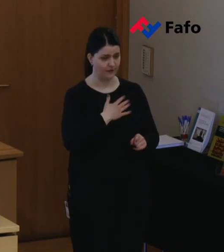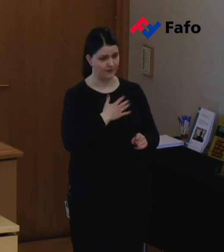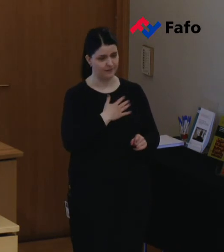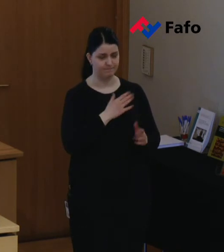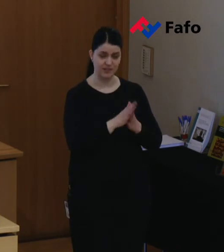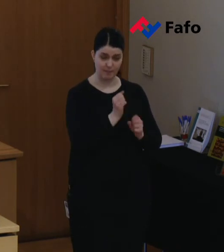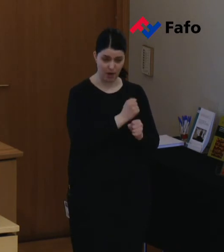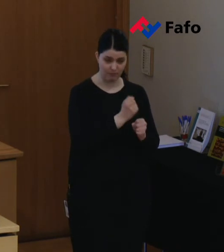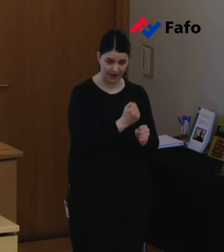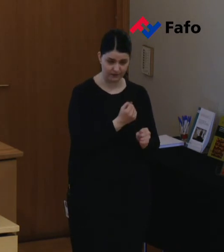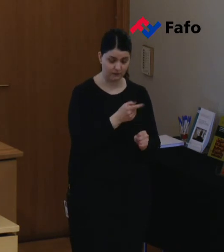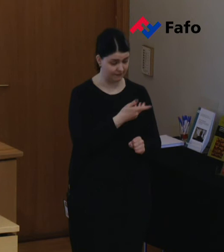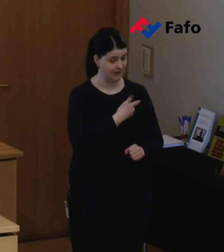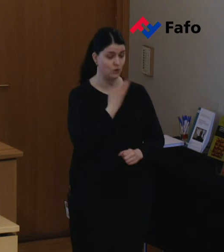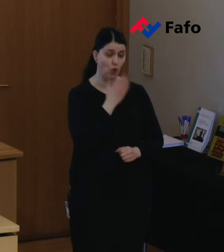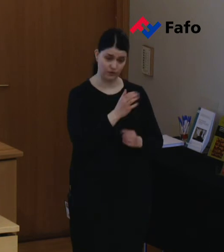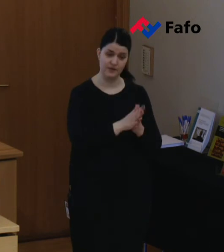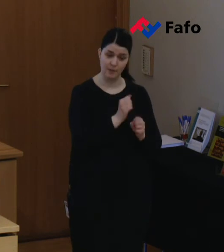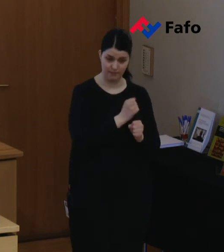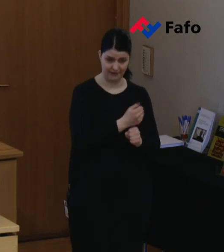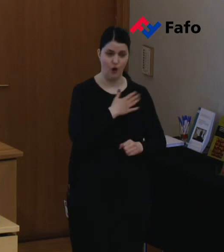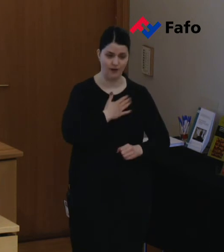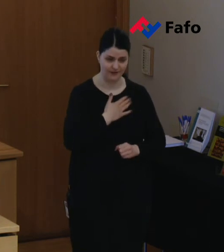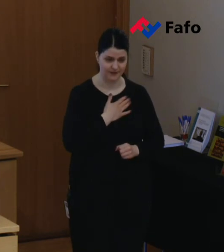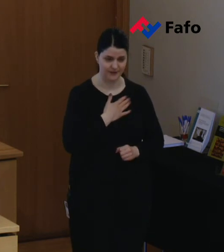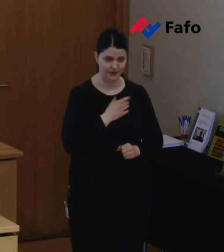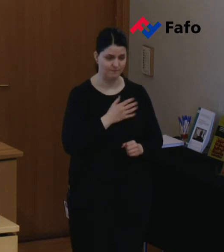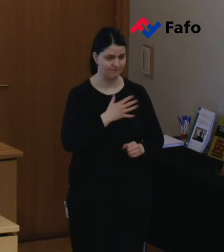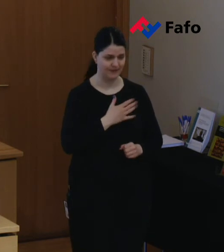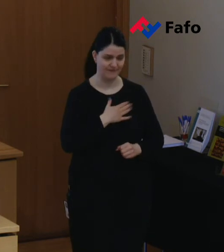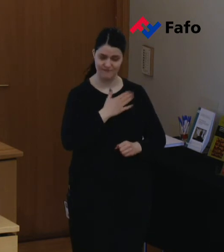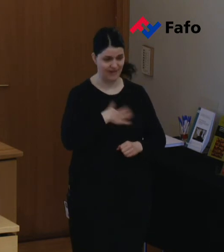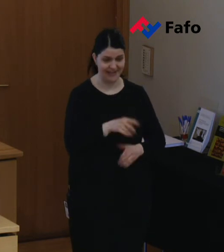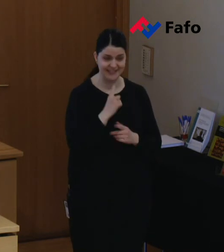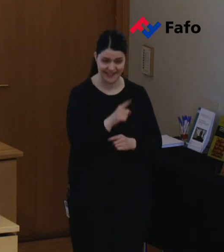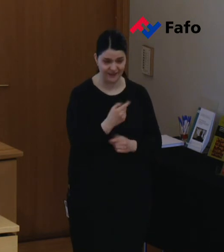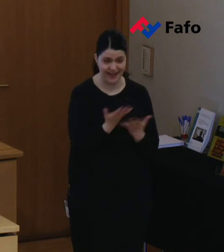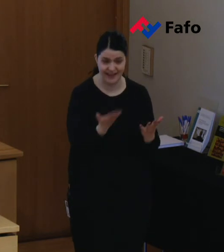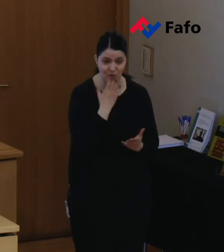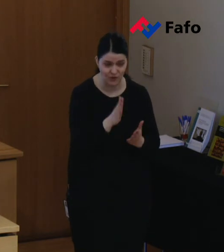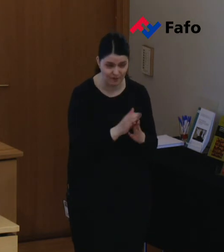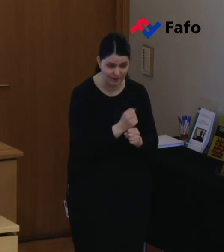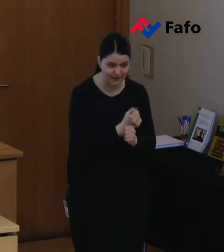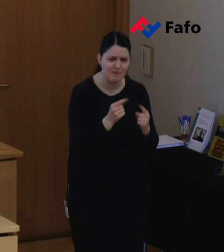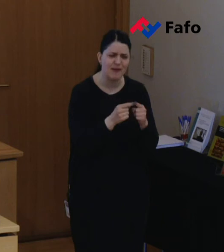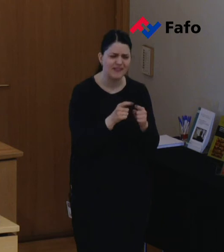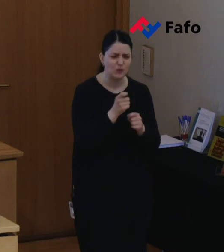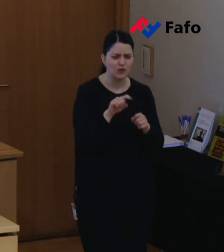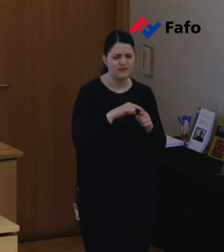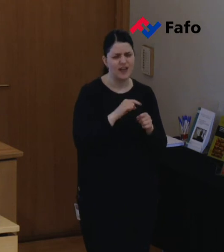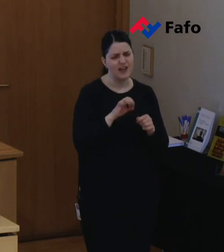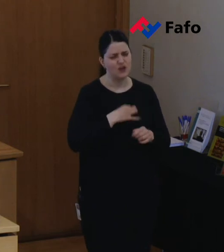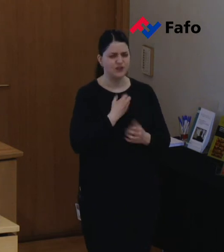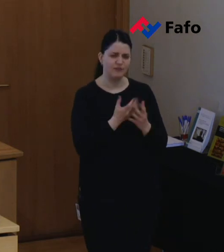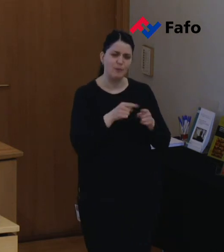der vi har hatt samarbeid, så har jo det vært veldig godt samarbeid. Så vi skal ikke si at det ikke har vært godt samarbeid, men det som vi kanskje ønsket oss fra begynnelsen av til